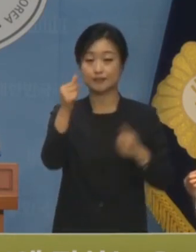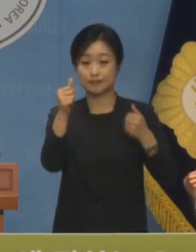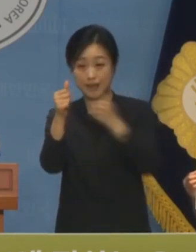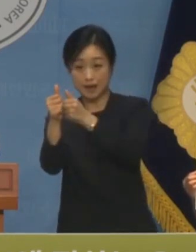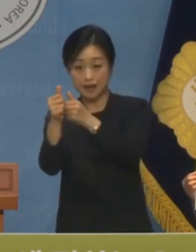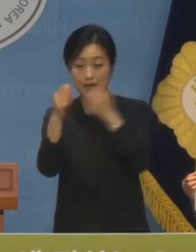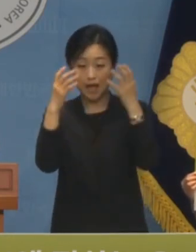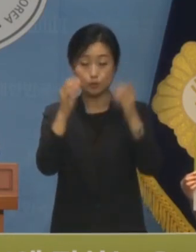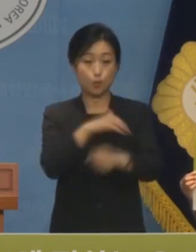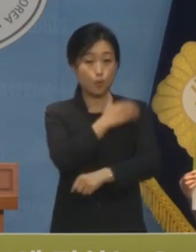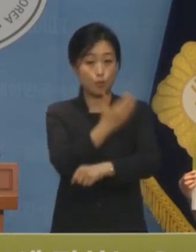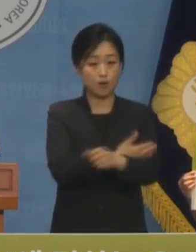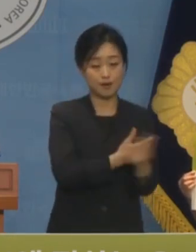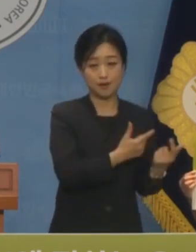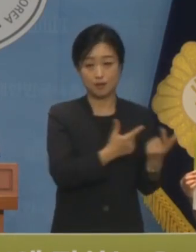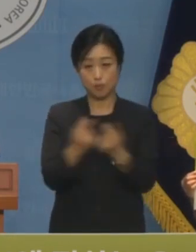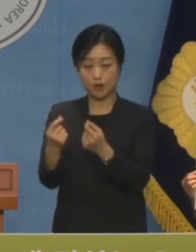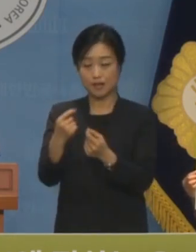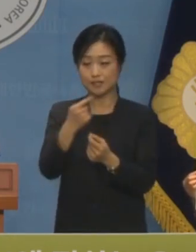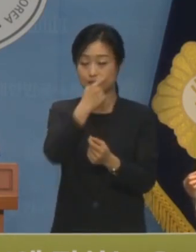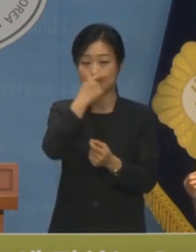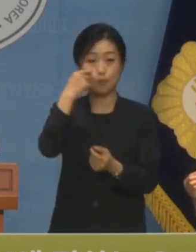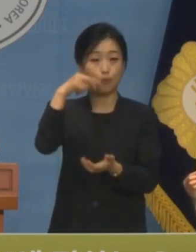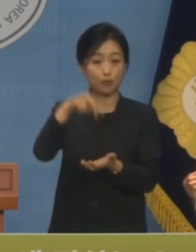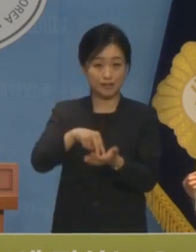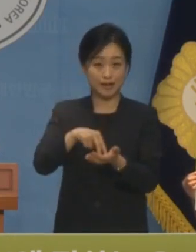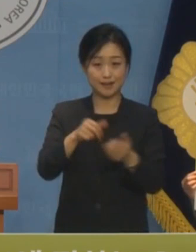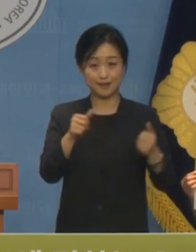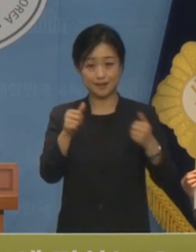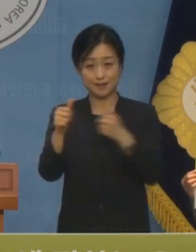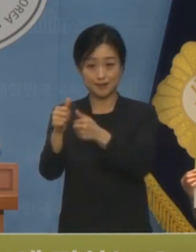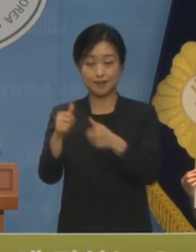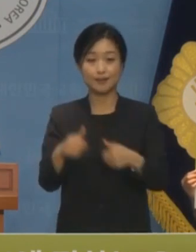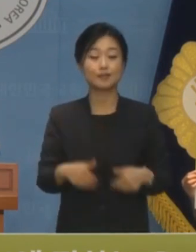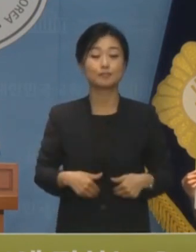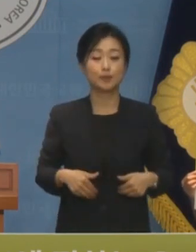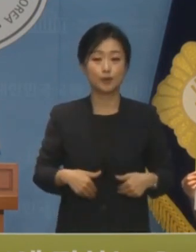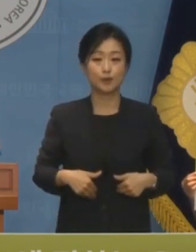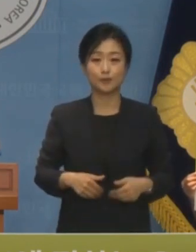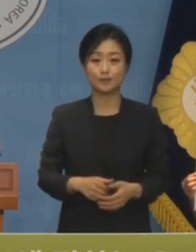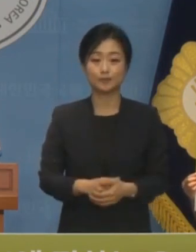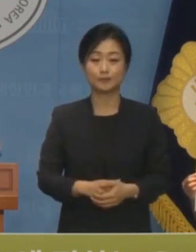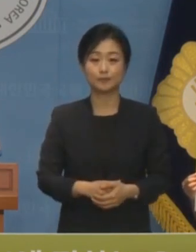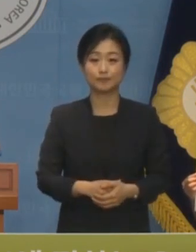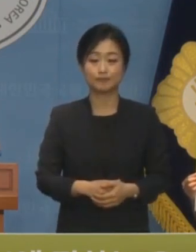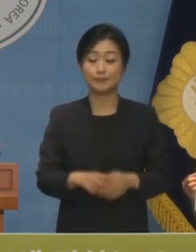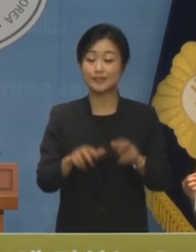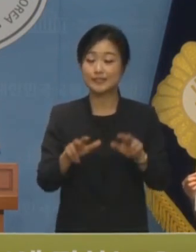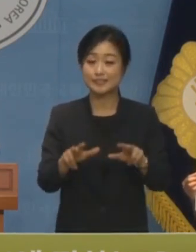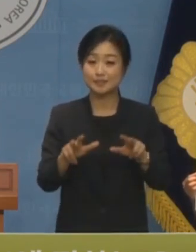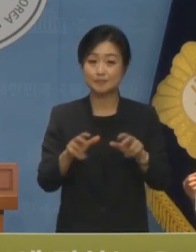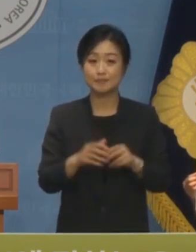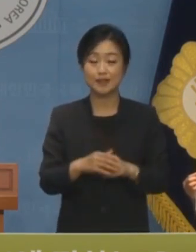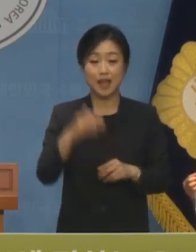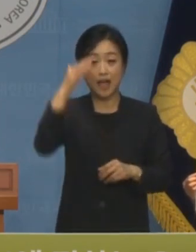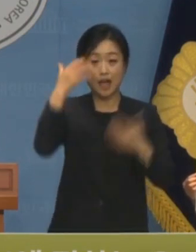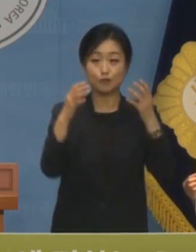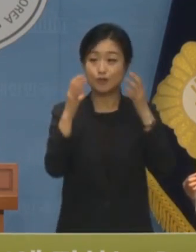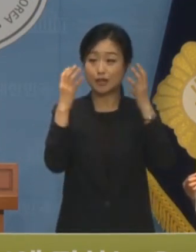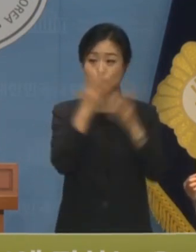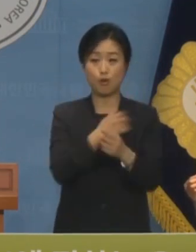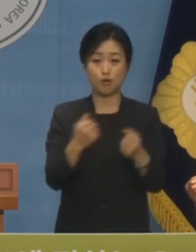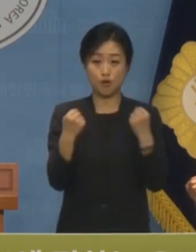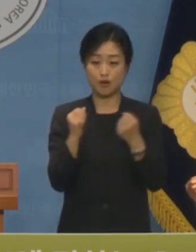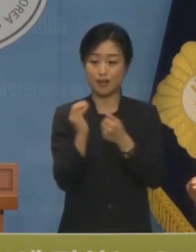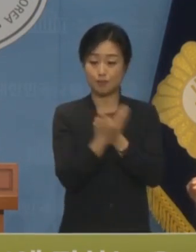모든 아동의 권리를 보장할 의무를 지니고 있습니다. 이에 이미 빨간불이 켜진 대한민국 아동의